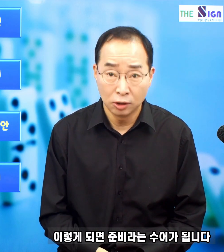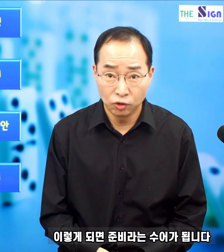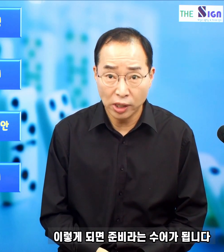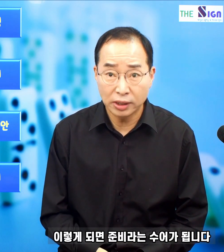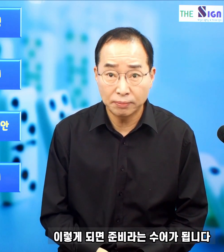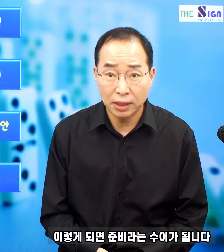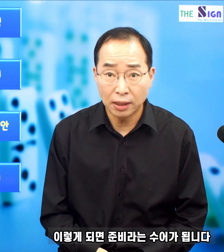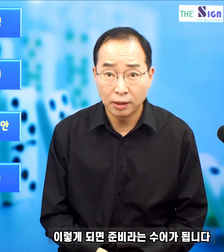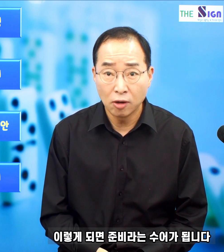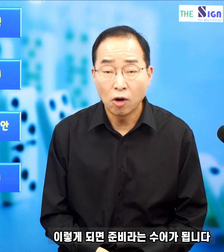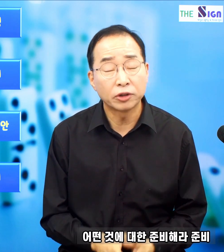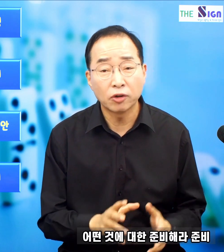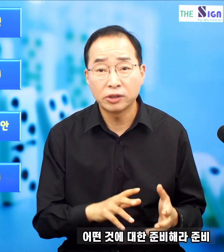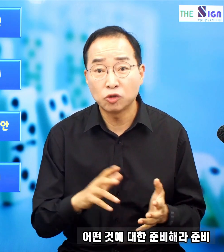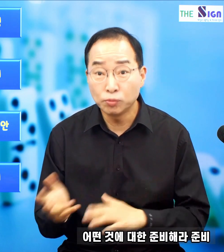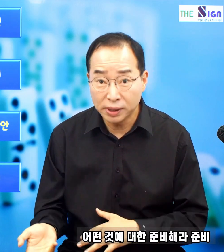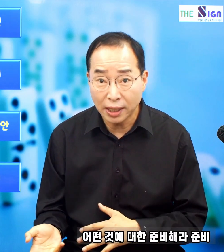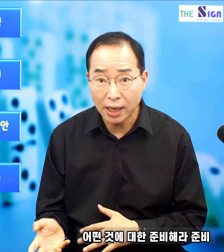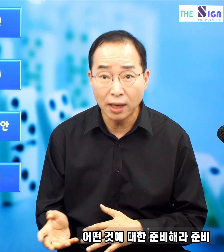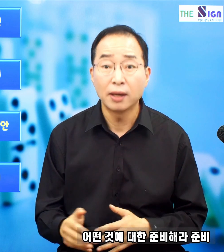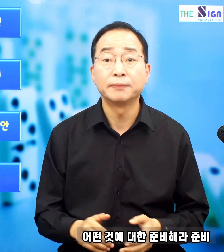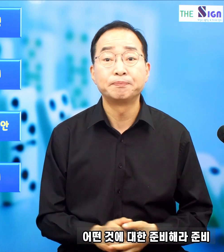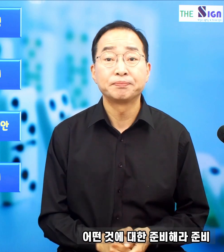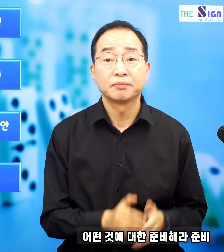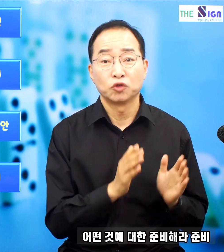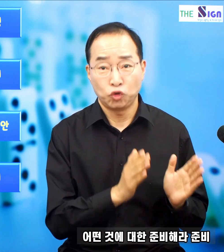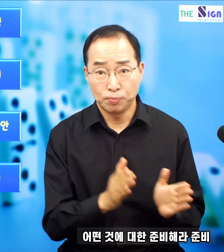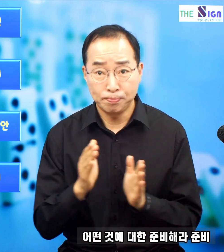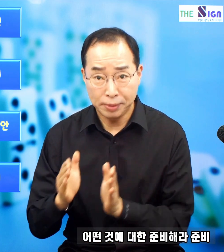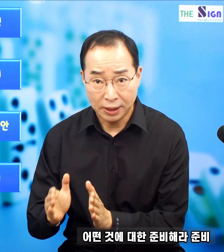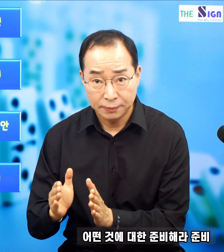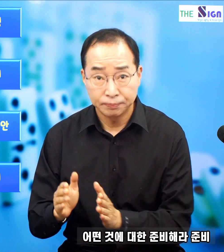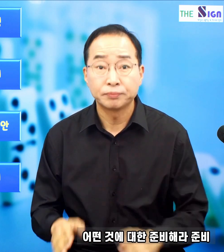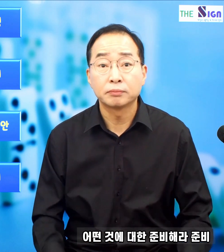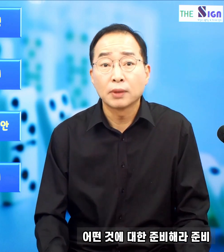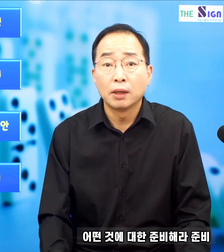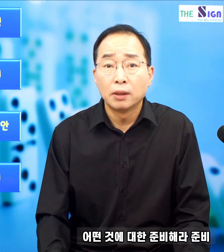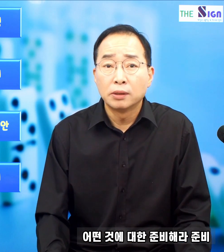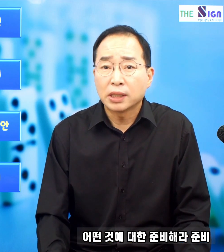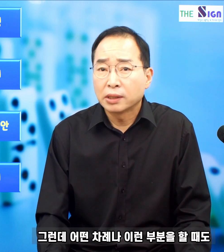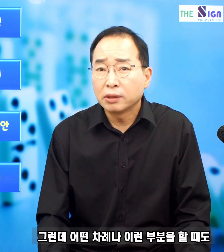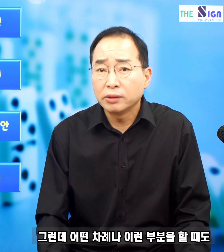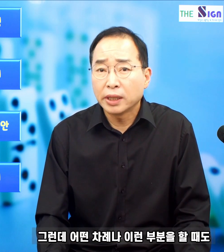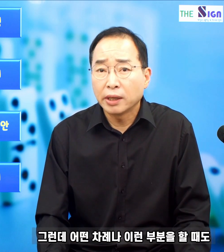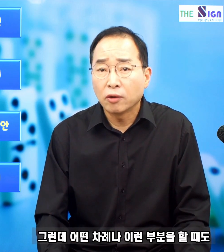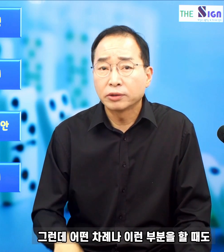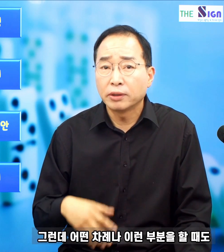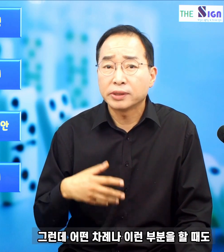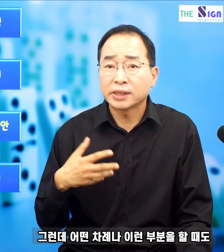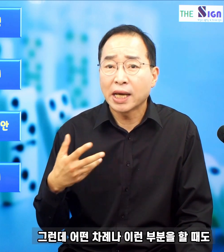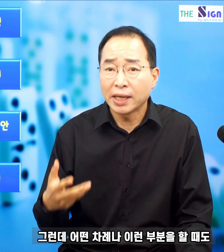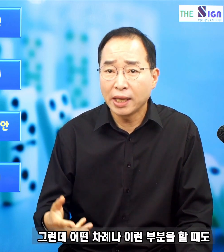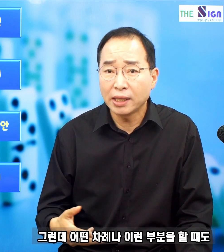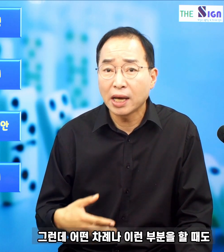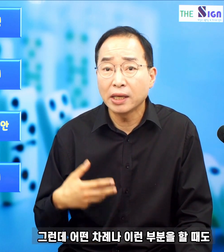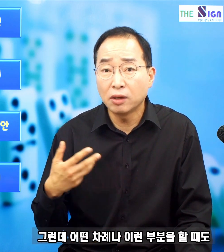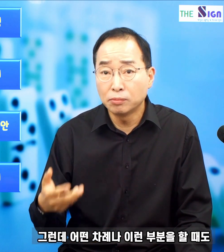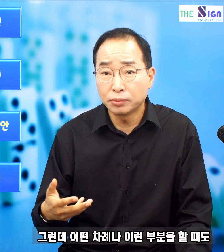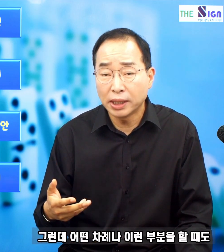수가 됩니다. 어떤 것든 준비해라. 준비. 자, 그런데 어떤 차례나 이런 부분 할